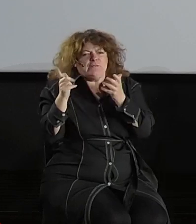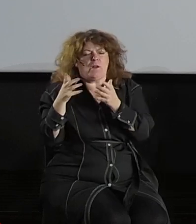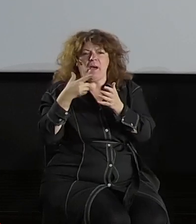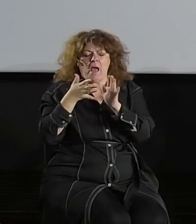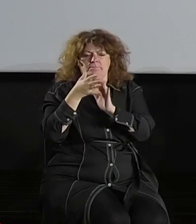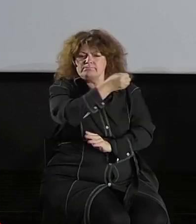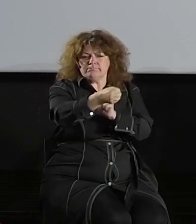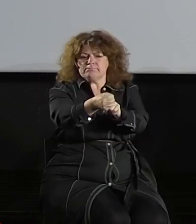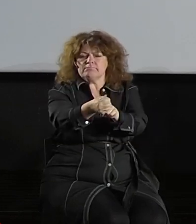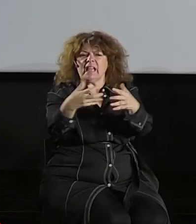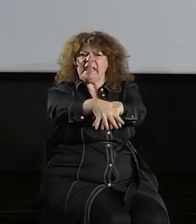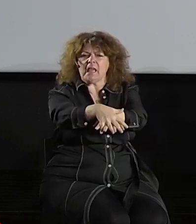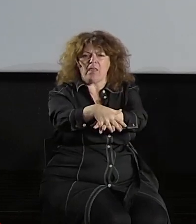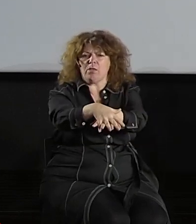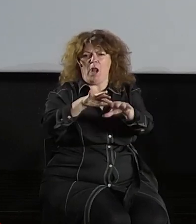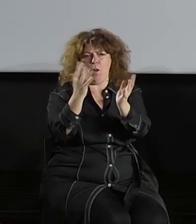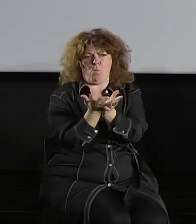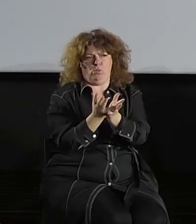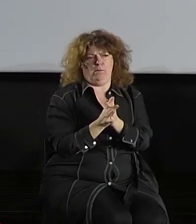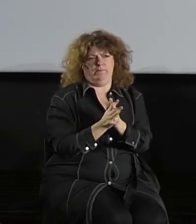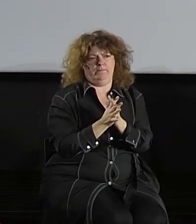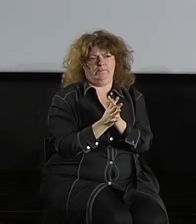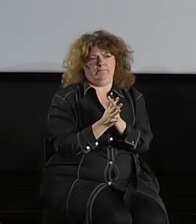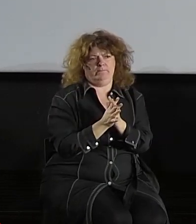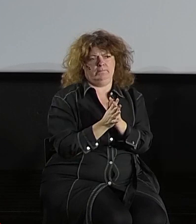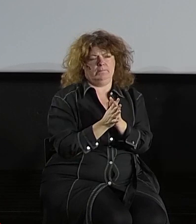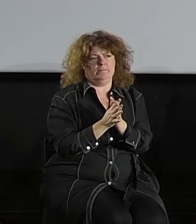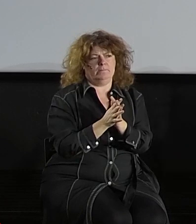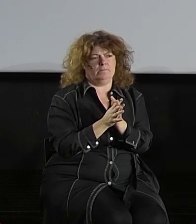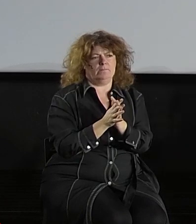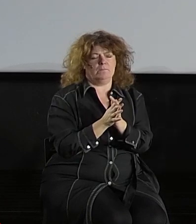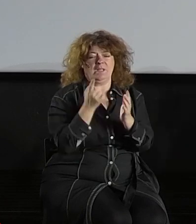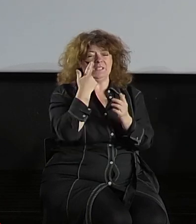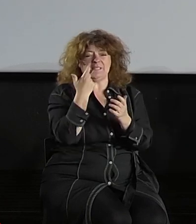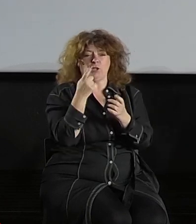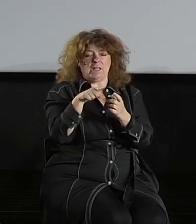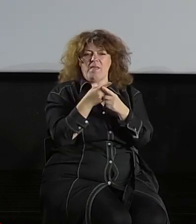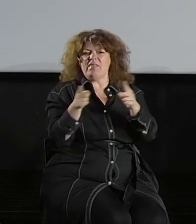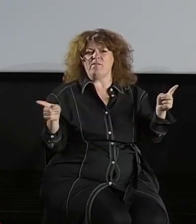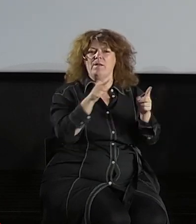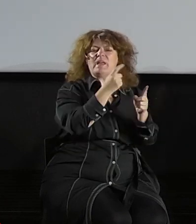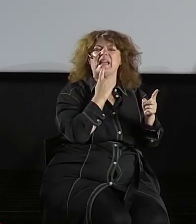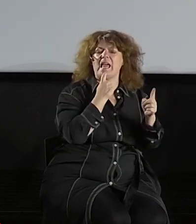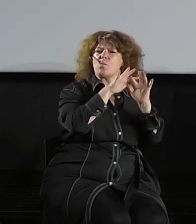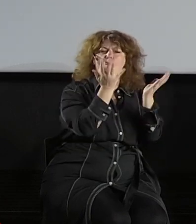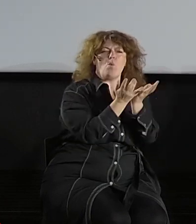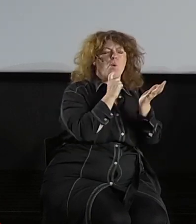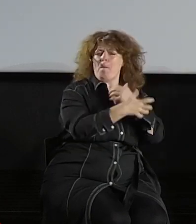mundo no entonces Bueno ahí sí que hay unas diferencias muy grandes gennet viene de un mundo de pobreza